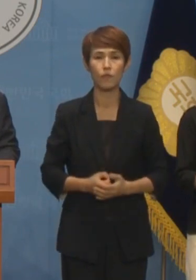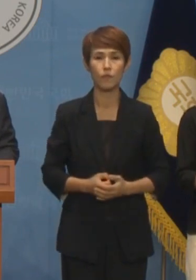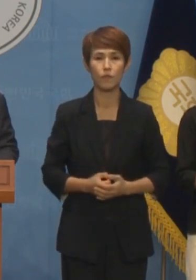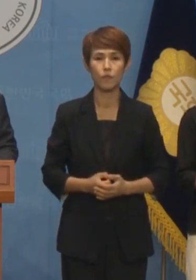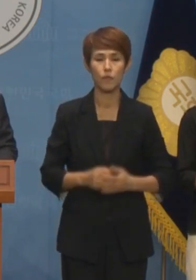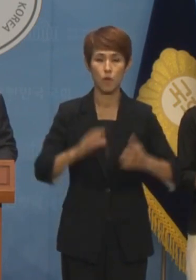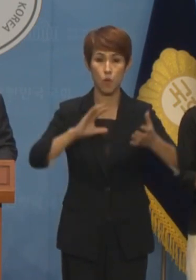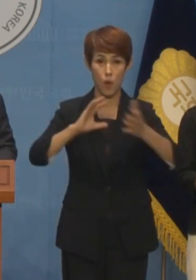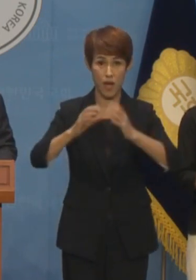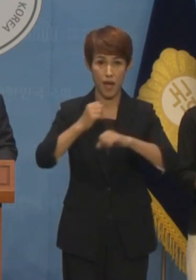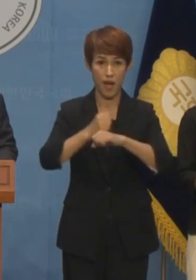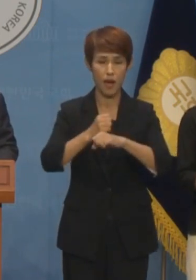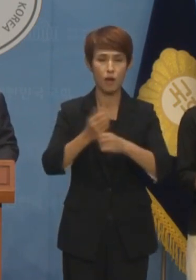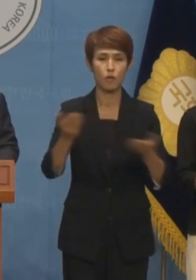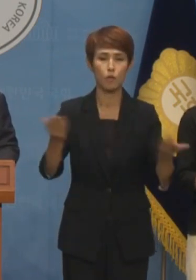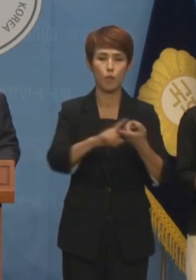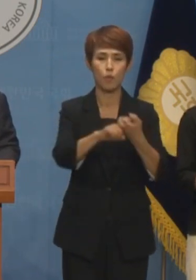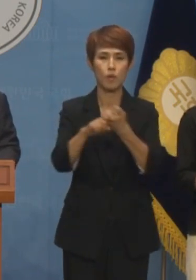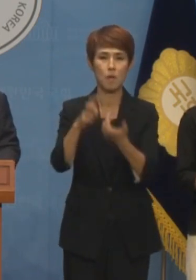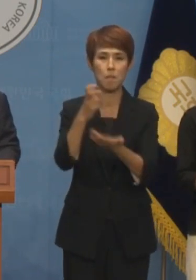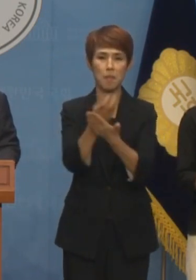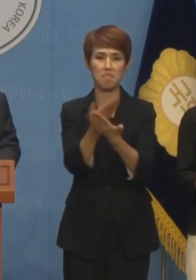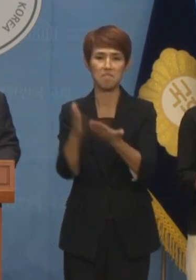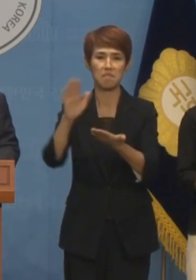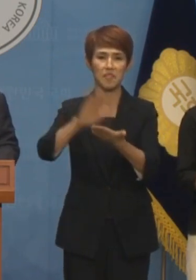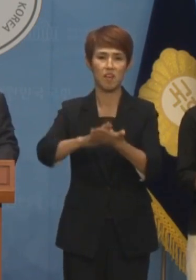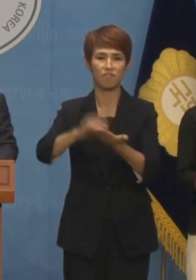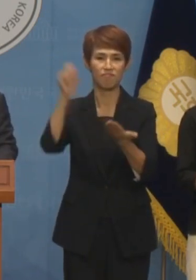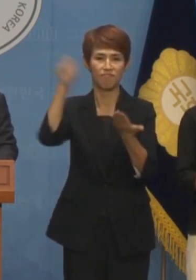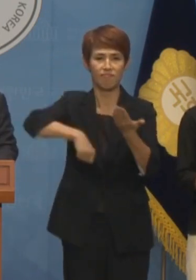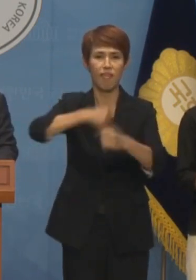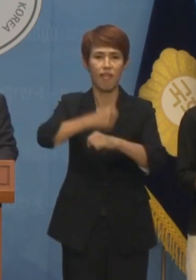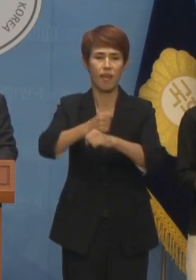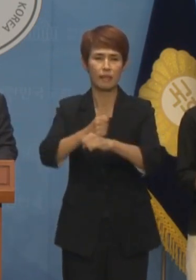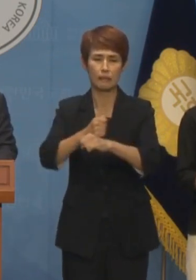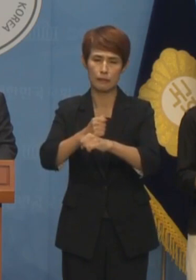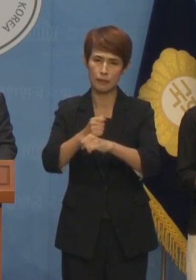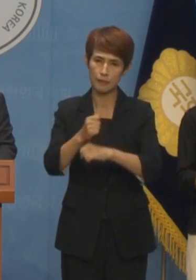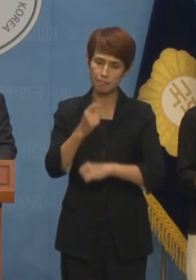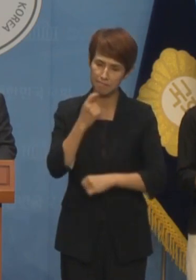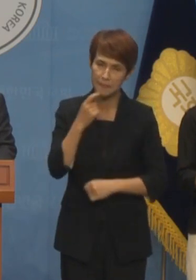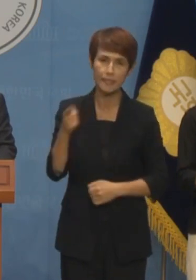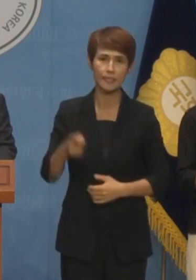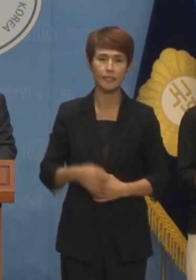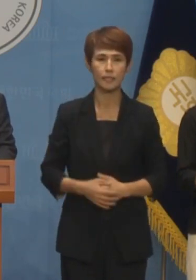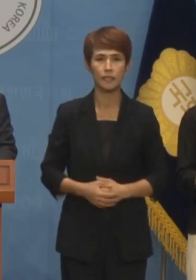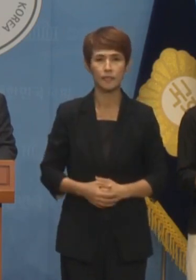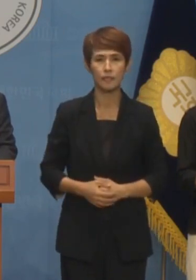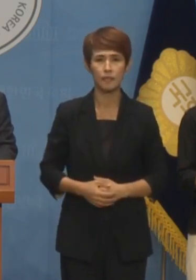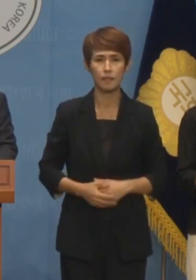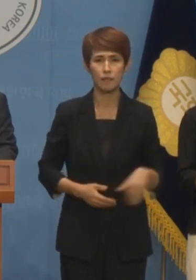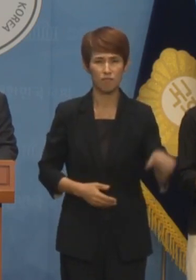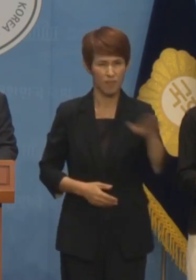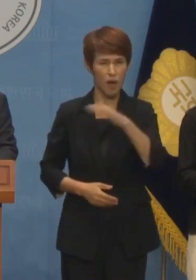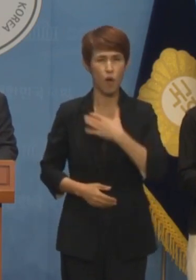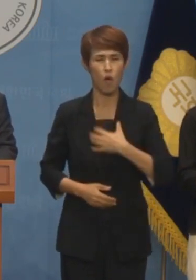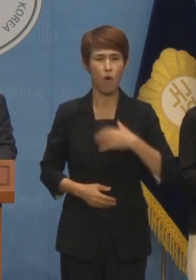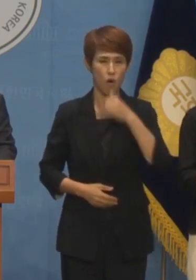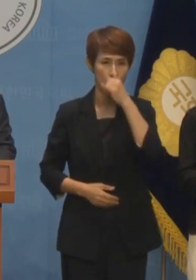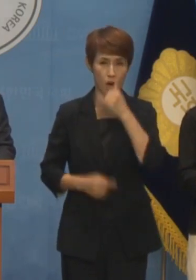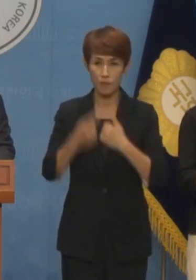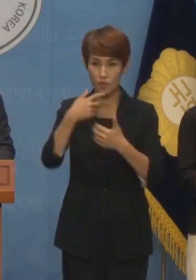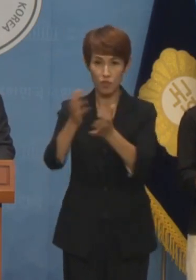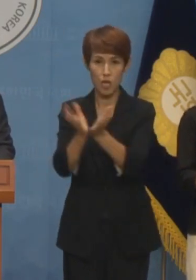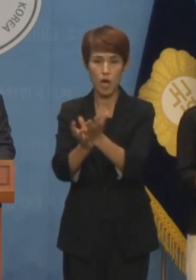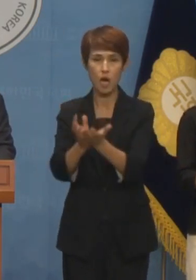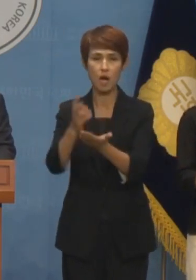전체회의를 통해 노조법 개정안을 포괄적으로 통과시키려고 하고 있습니다. 모두가 걱정하시듯 민주당이 강행